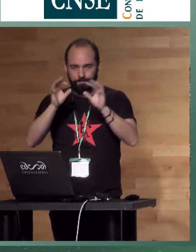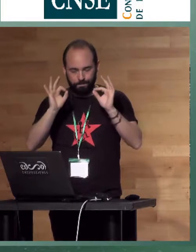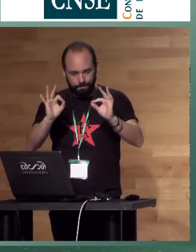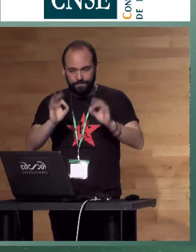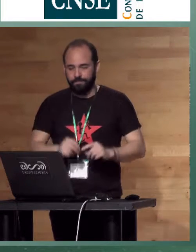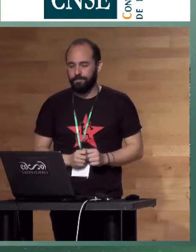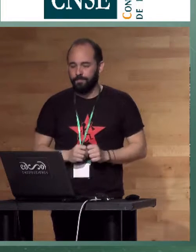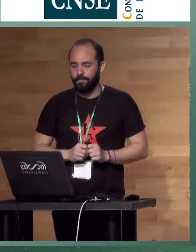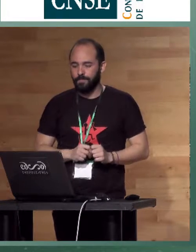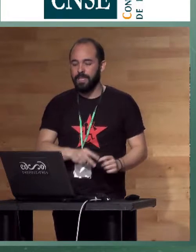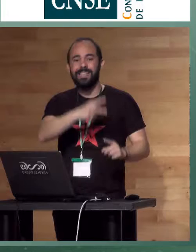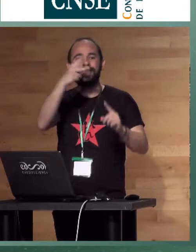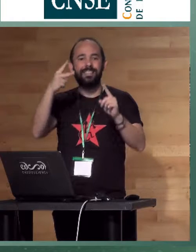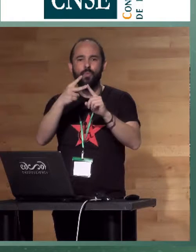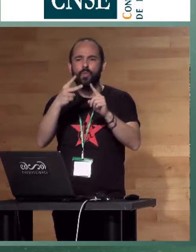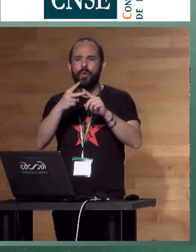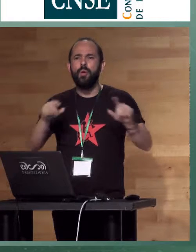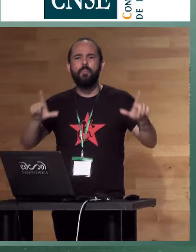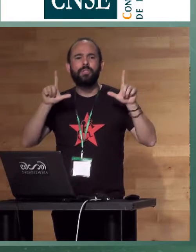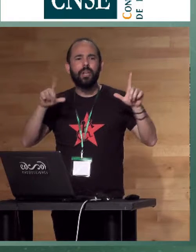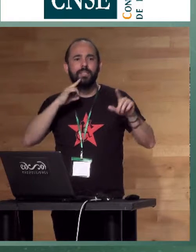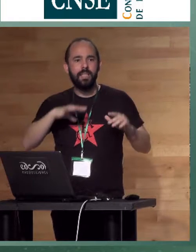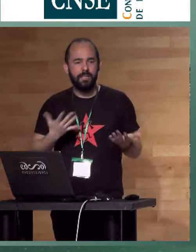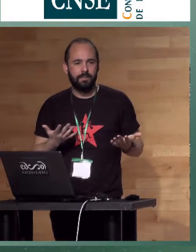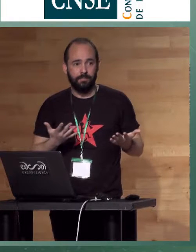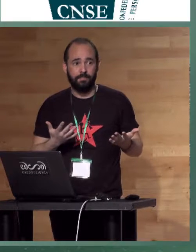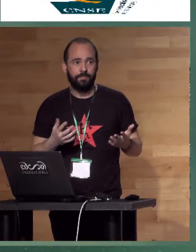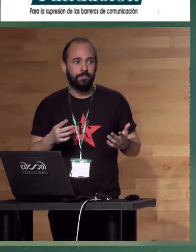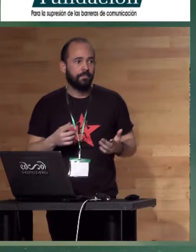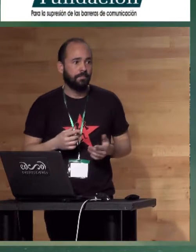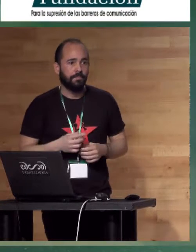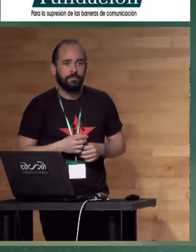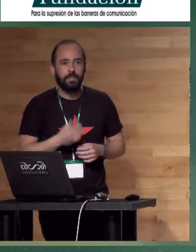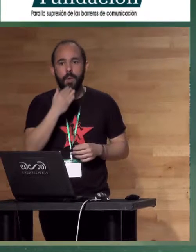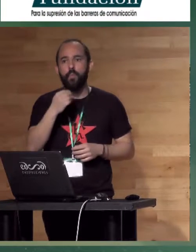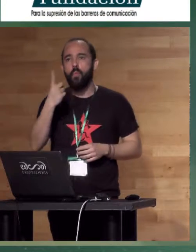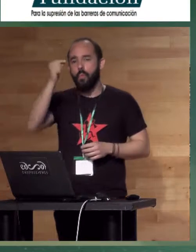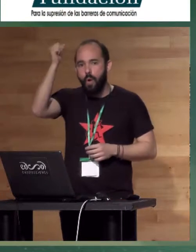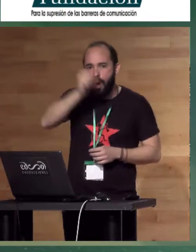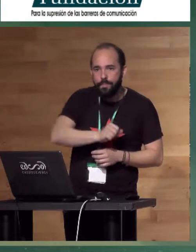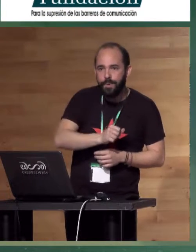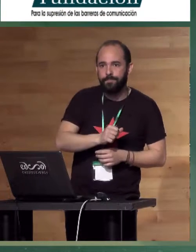etc. Eso es lo primero, tener claro qué es lo que queremos contar. ¿Quién van a ser los protagonistas?